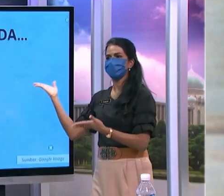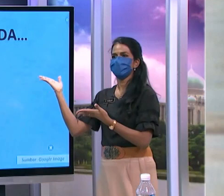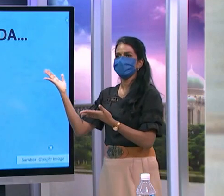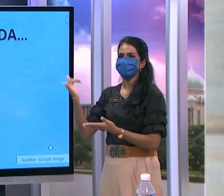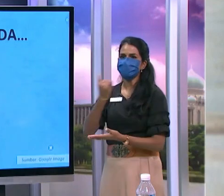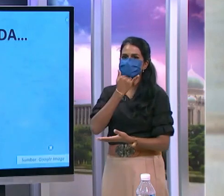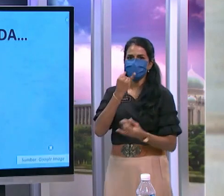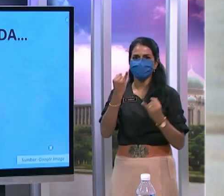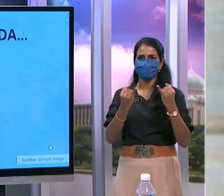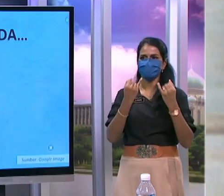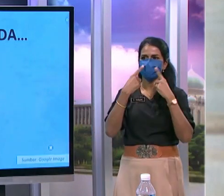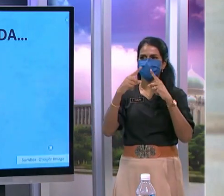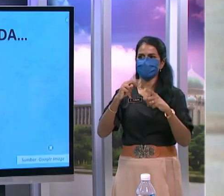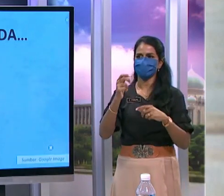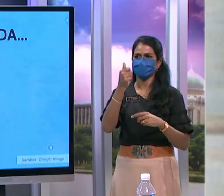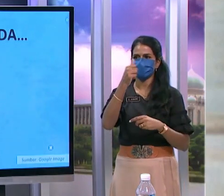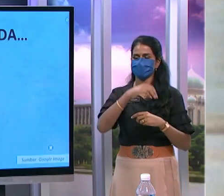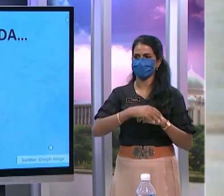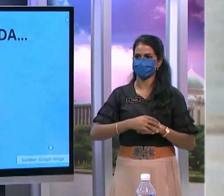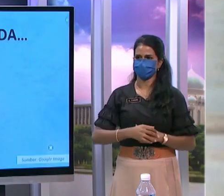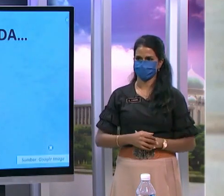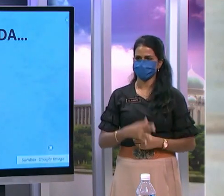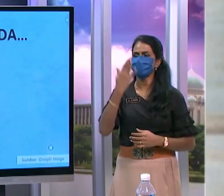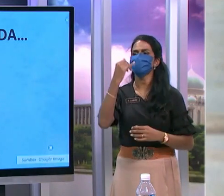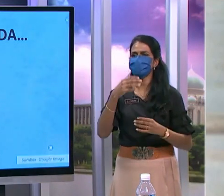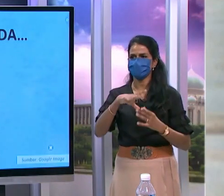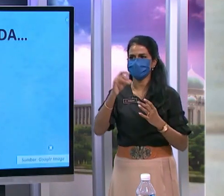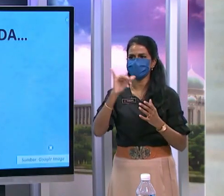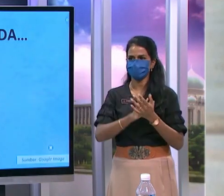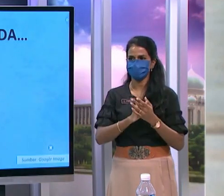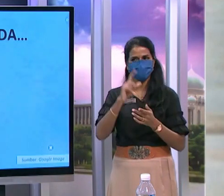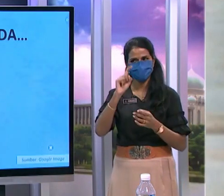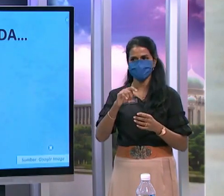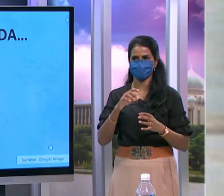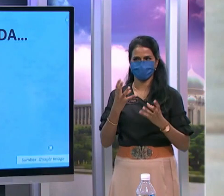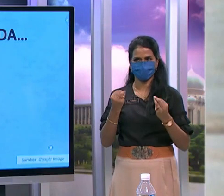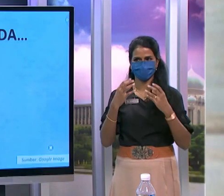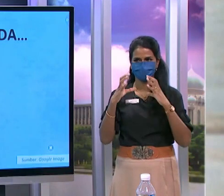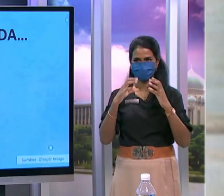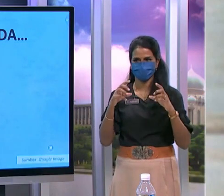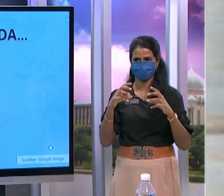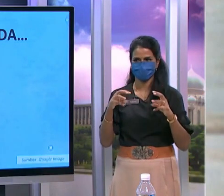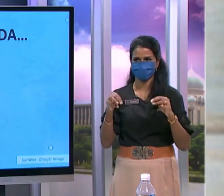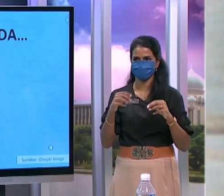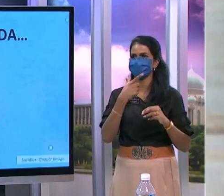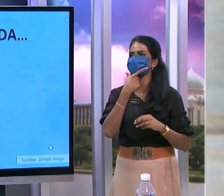Salah. Salah jawapan abang. Kenapa pilih yang tu? Mesti nak mahu jawab, cakap